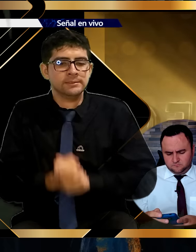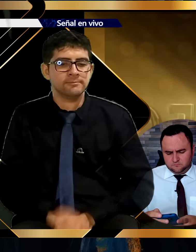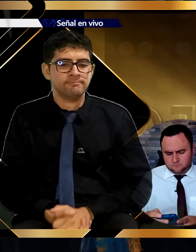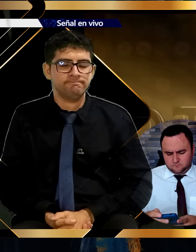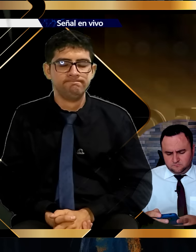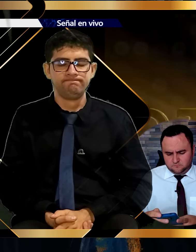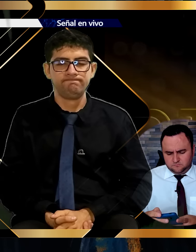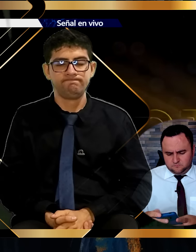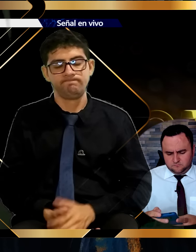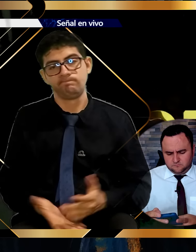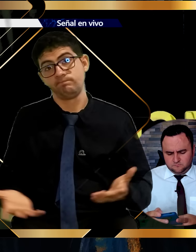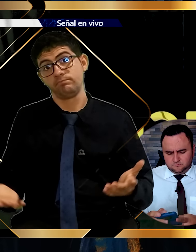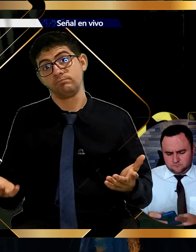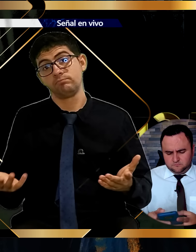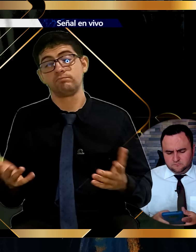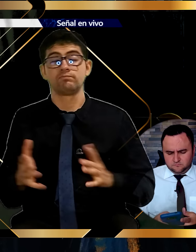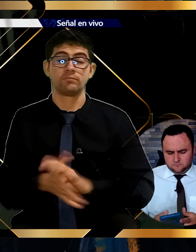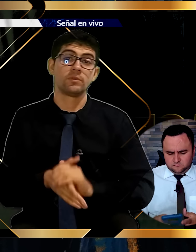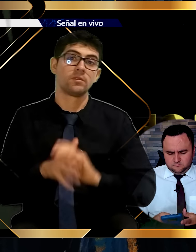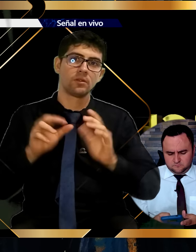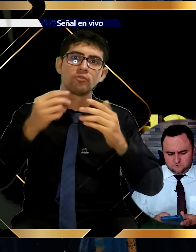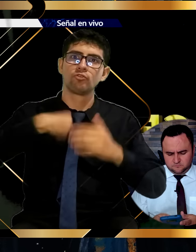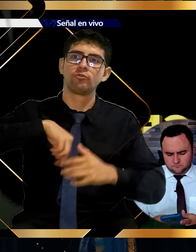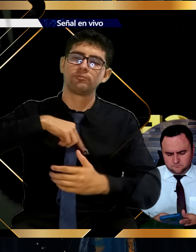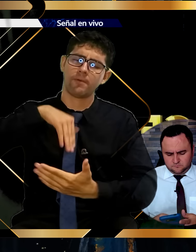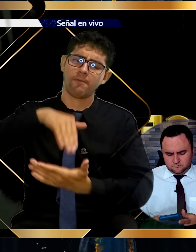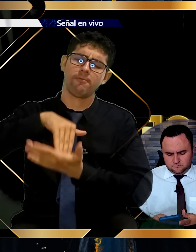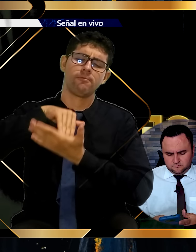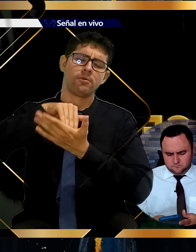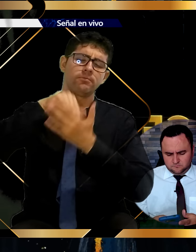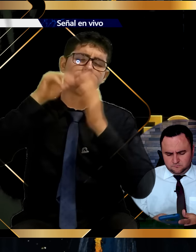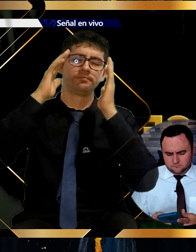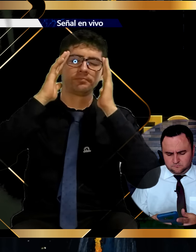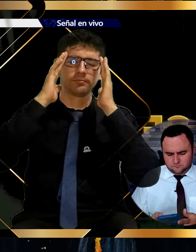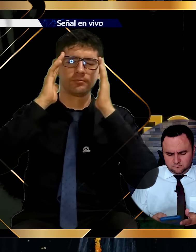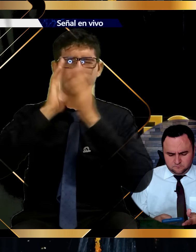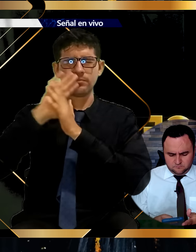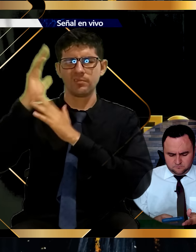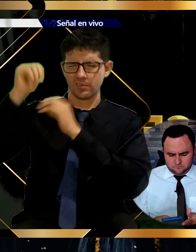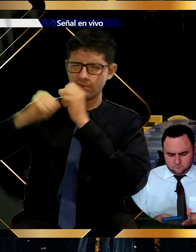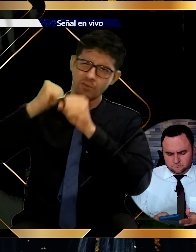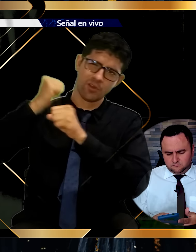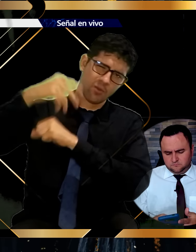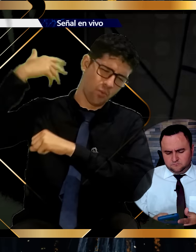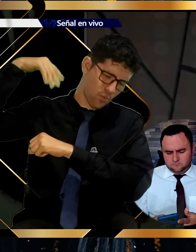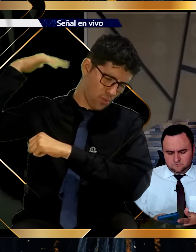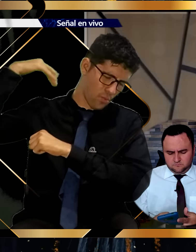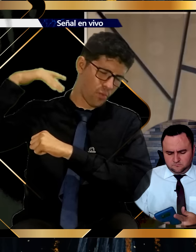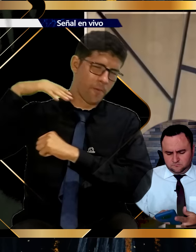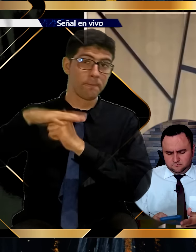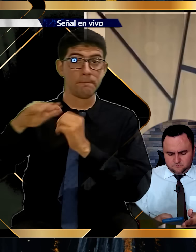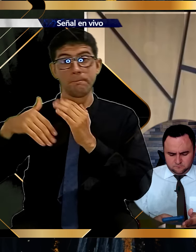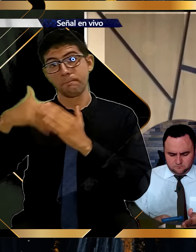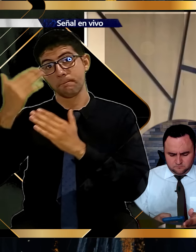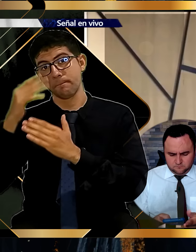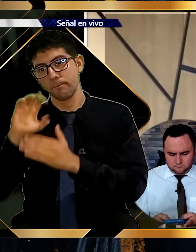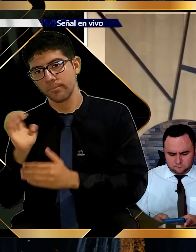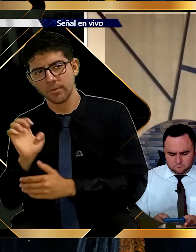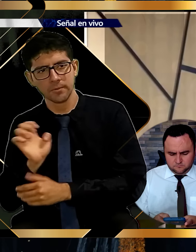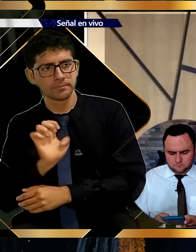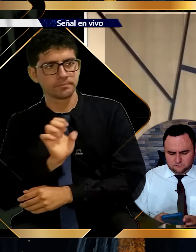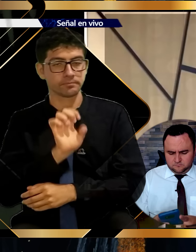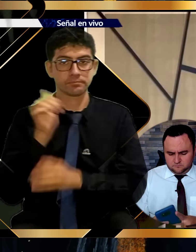Vean, en esos años de la hermana Beatriz y toda esa gente que nosotros empezamos a evangelizar, uno